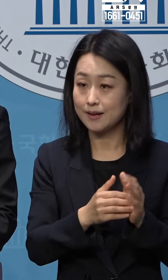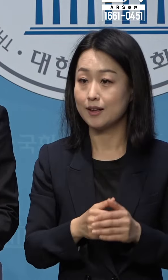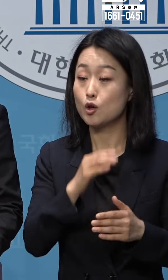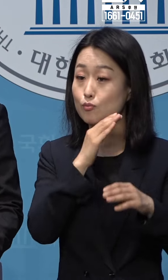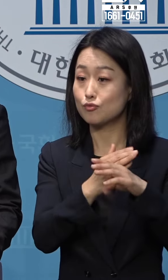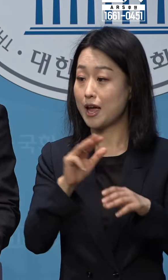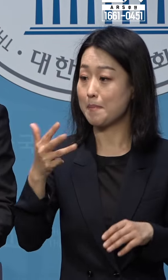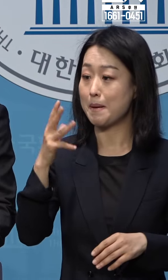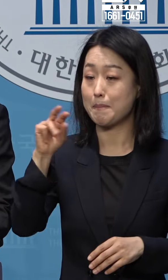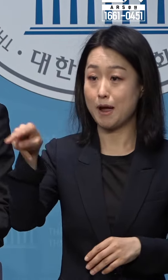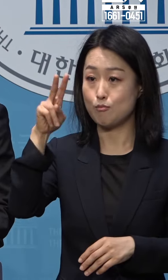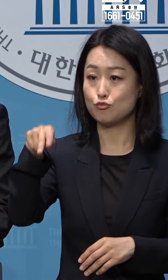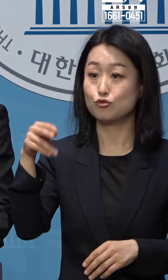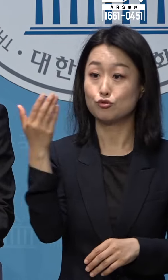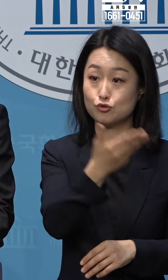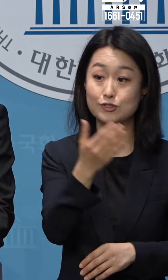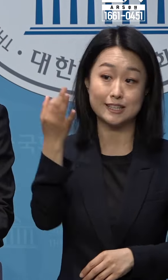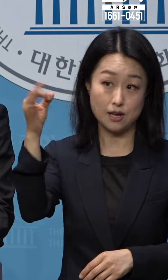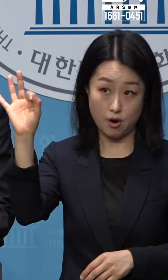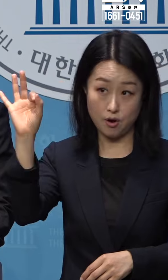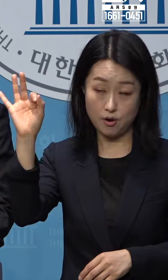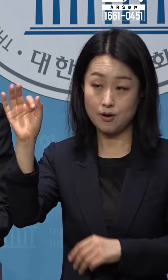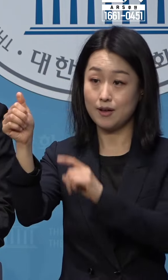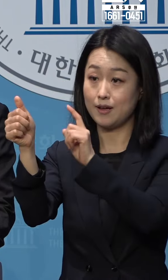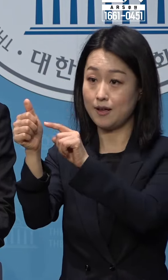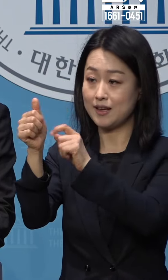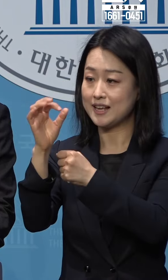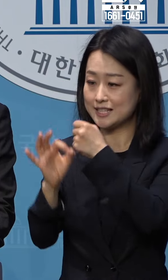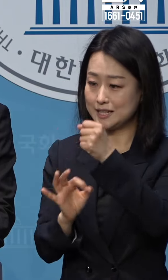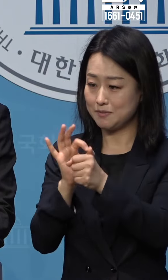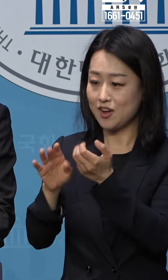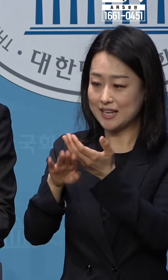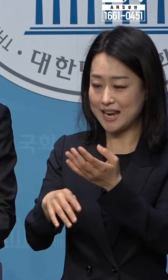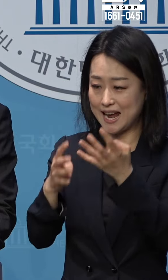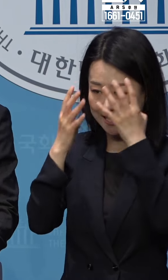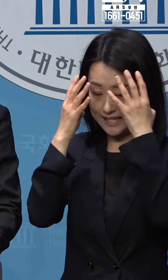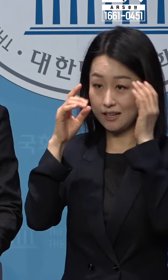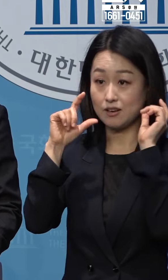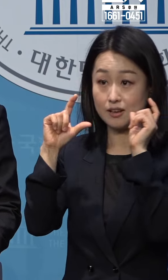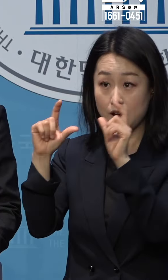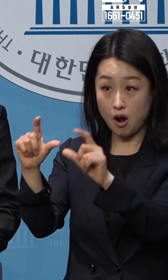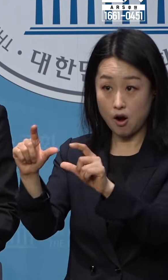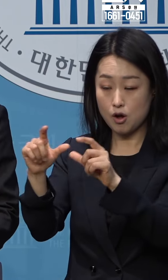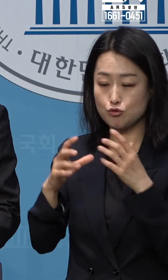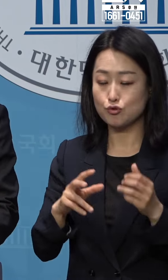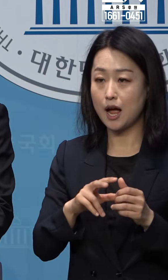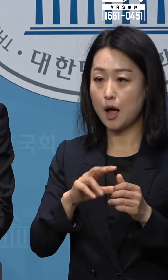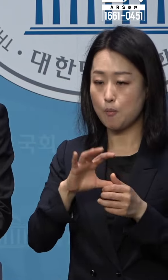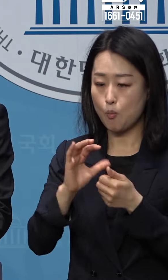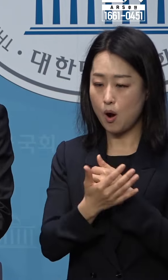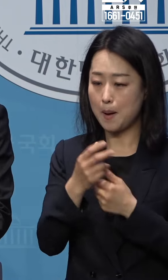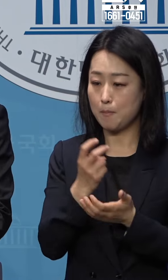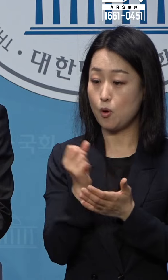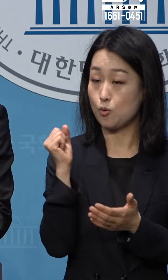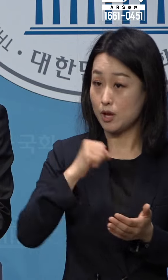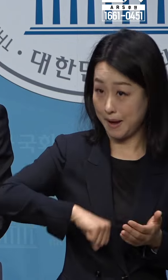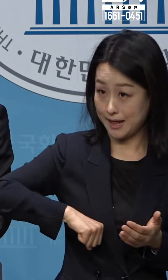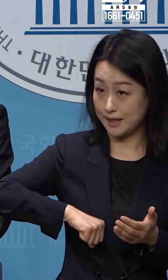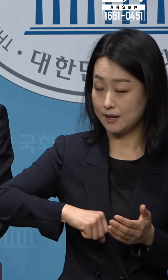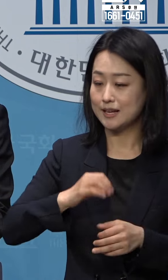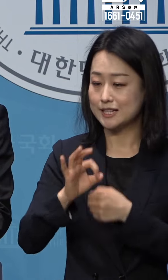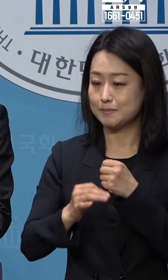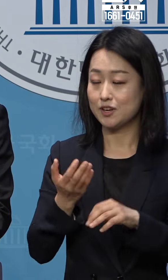사실을 인정하면서도 김성태를 10년 이하 징역으로 처벌된 국가보안법 위반 10년 이상 또는